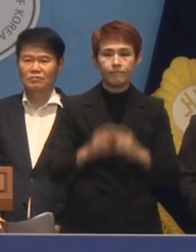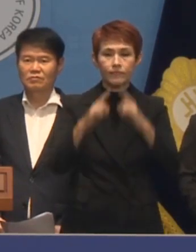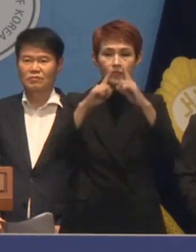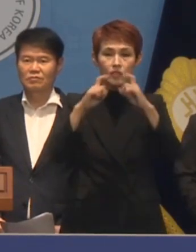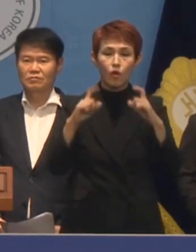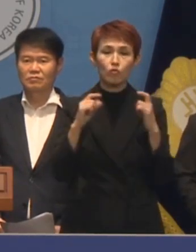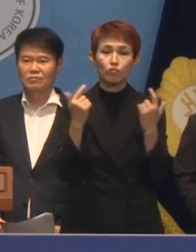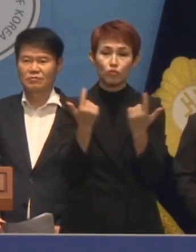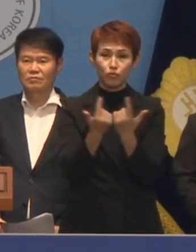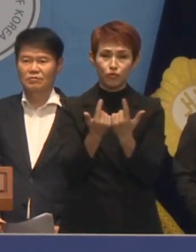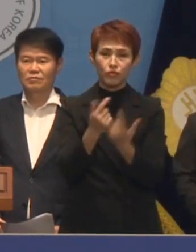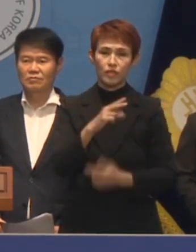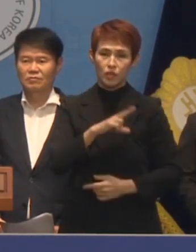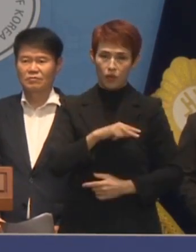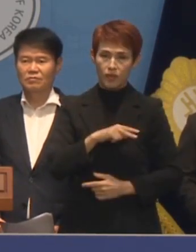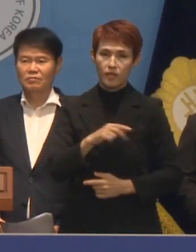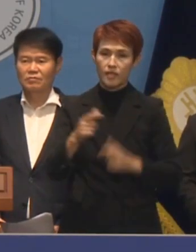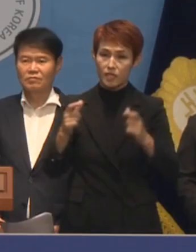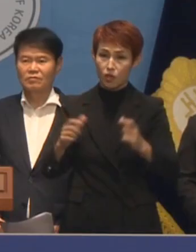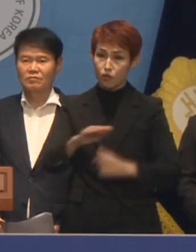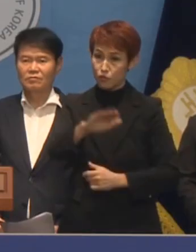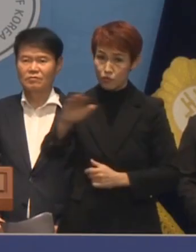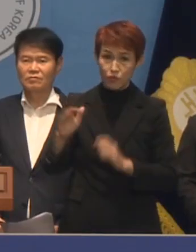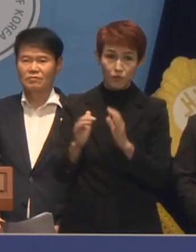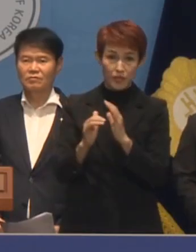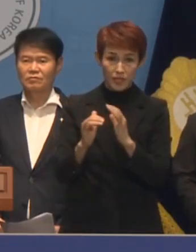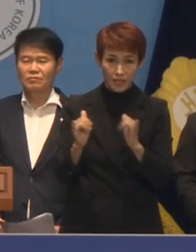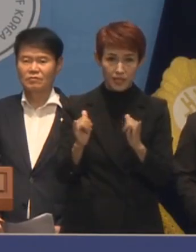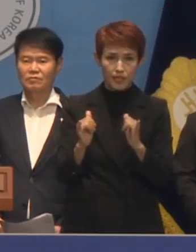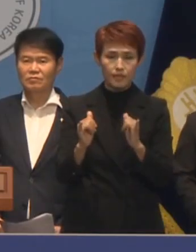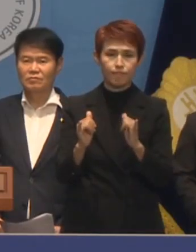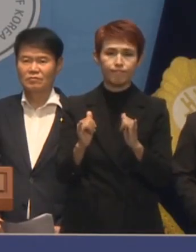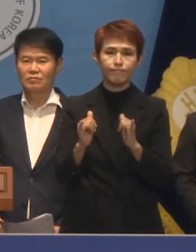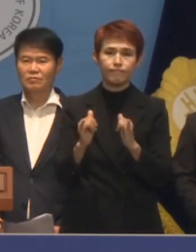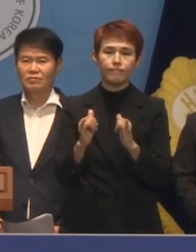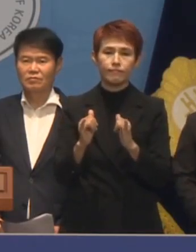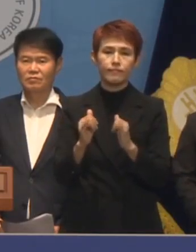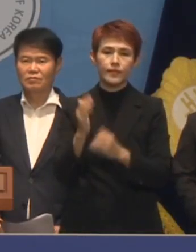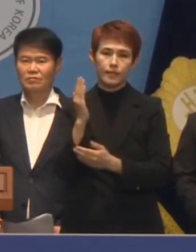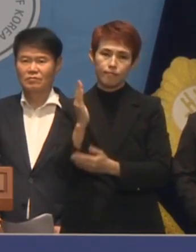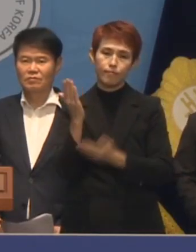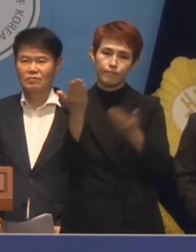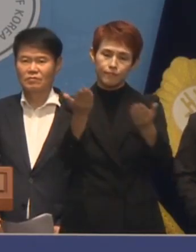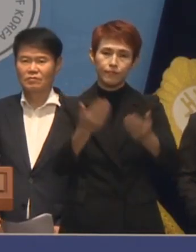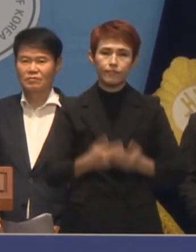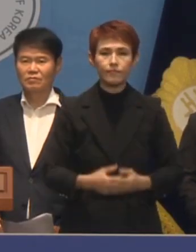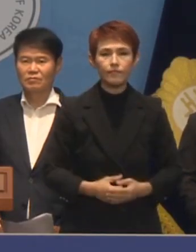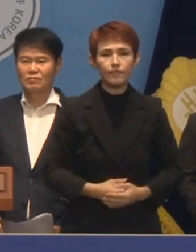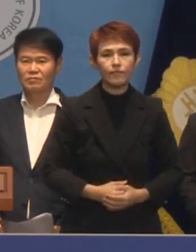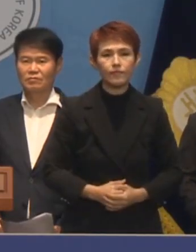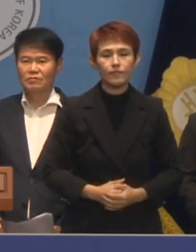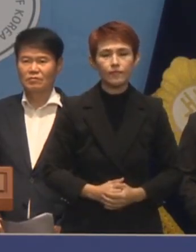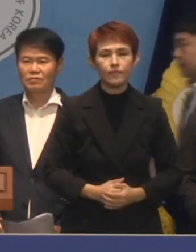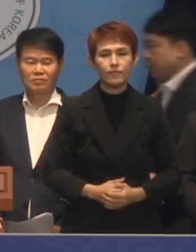성북구 시구 의원님들과 지역 주민들께서 함께 좀 말씀을 전하도록 하겠습니다.